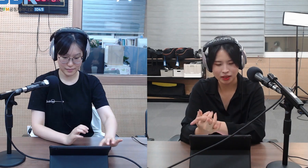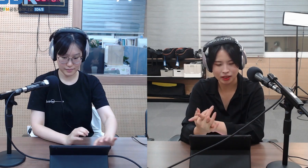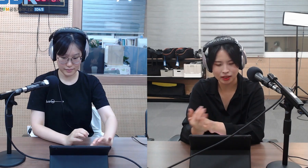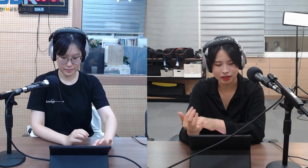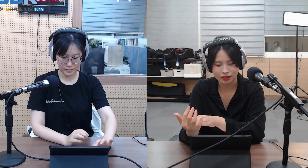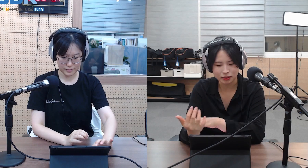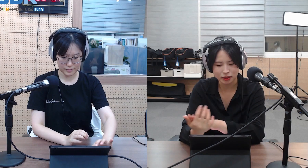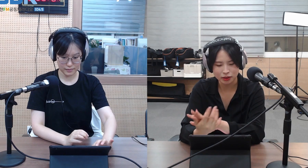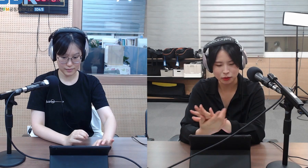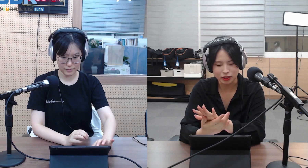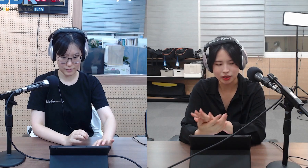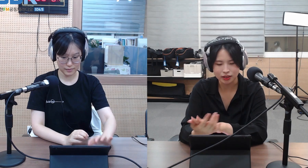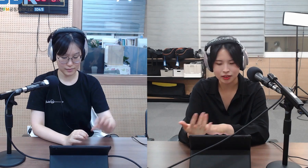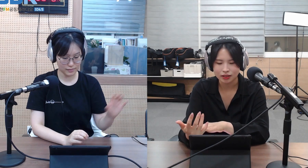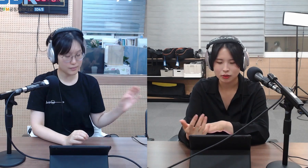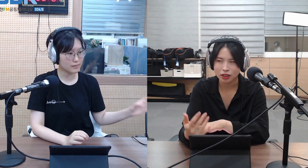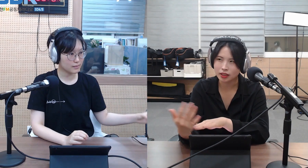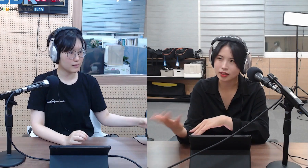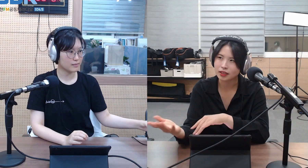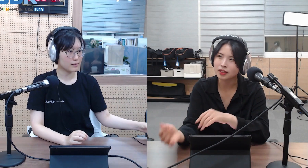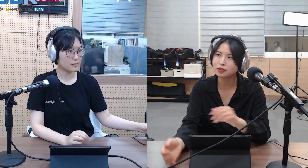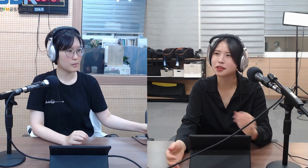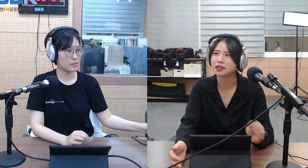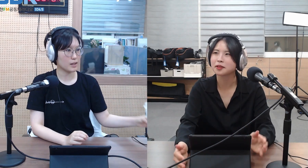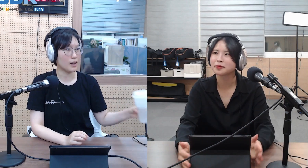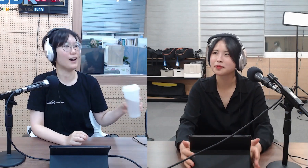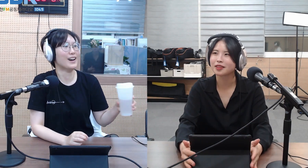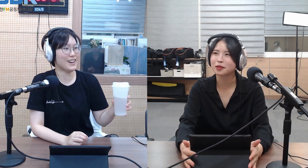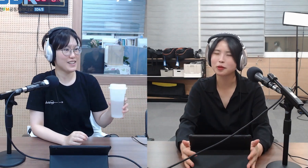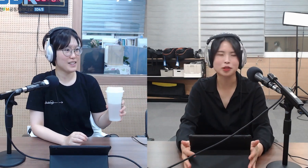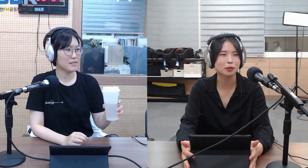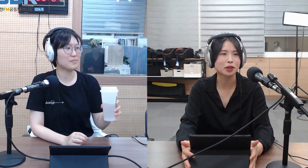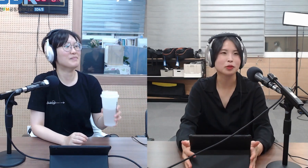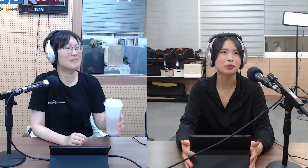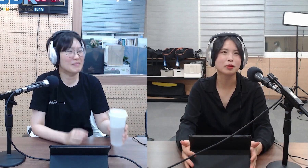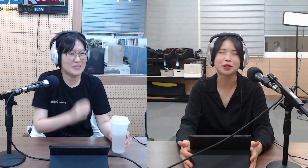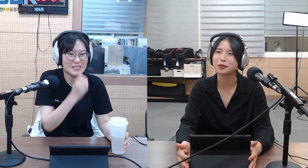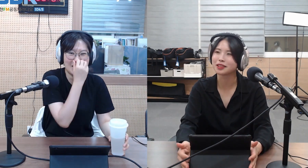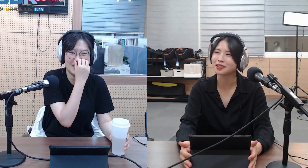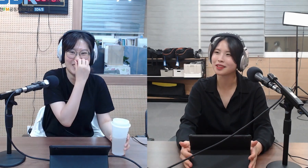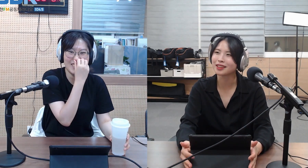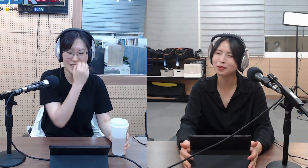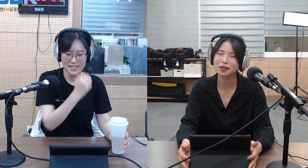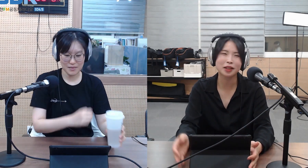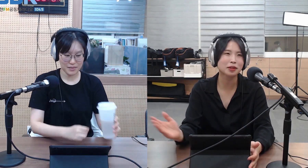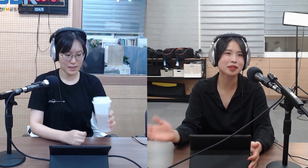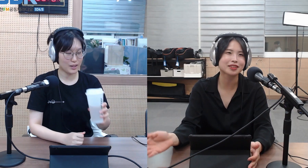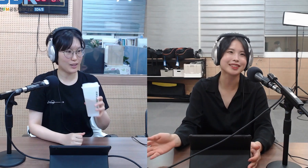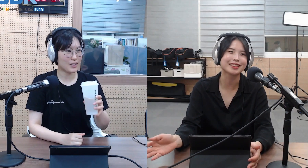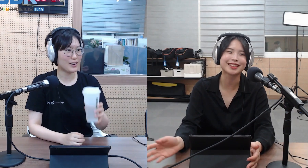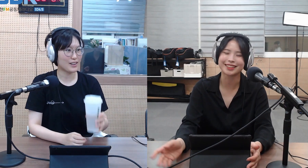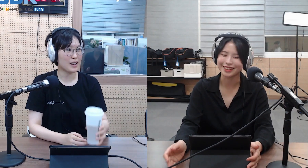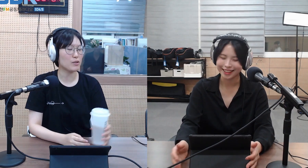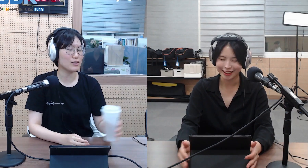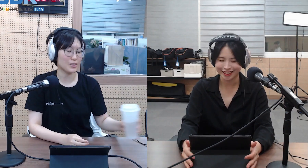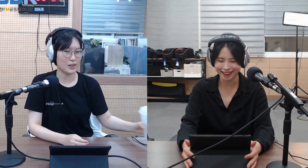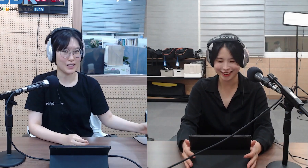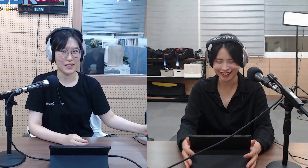네, 그러면서 오늘 활약 기대해 주세요. 정말 오랜만에 오신 거니까 까먹었는지 까먹었을 것 같아요.